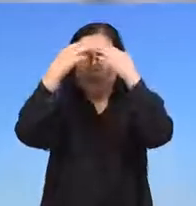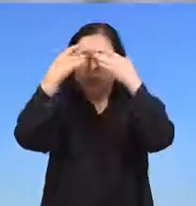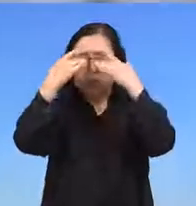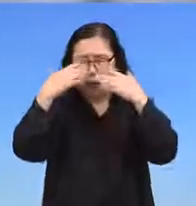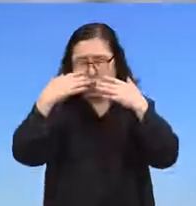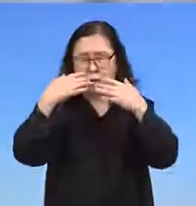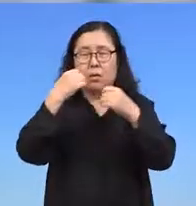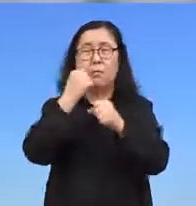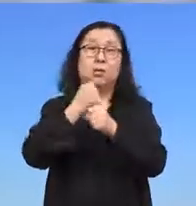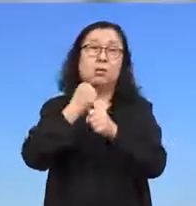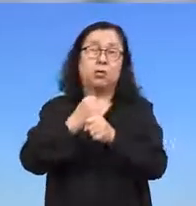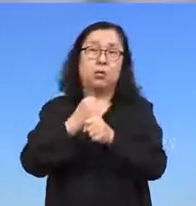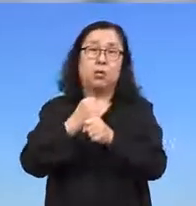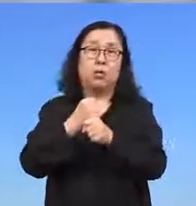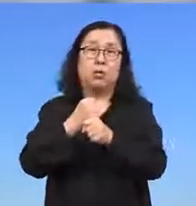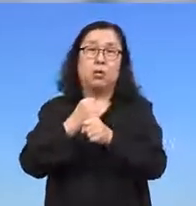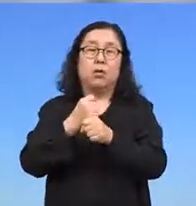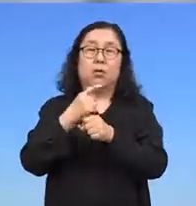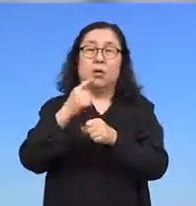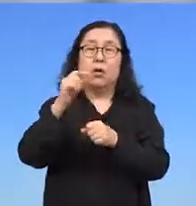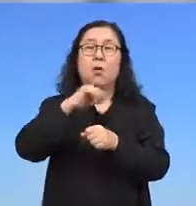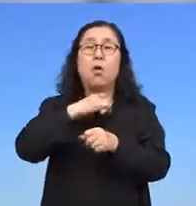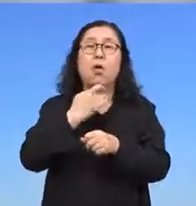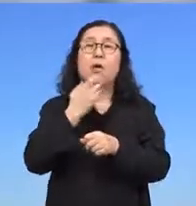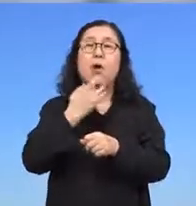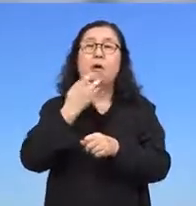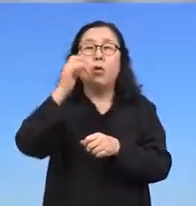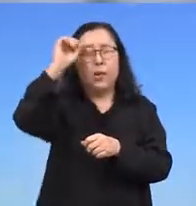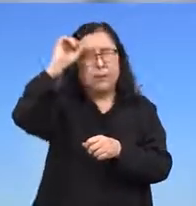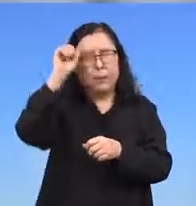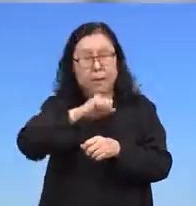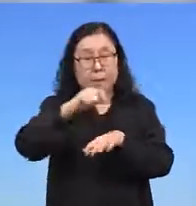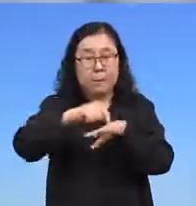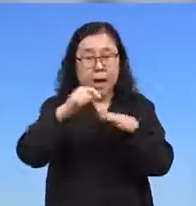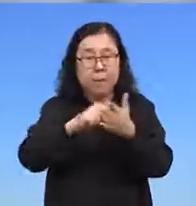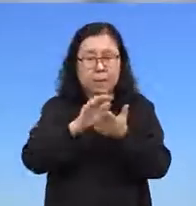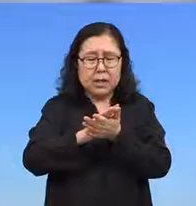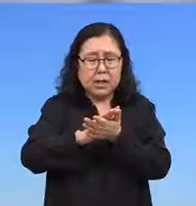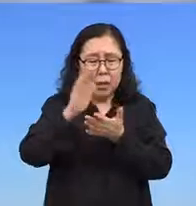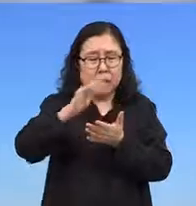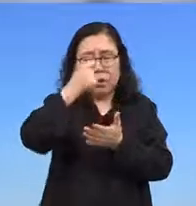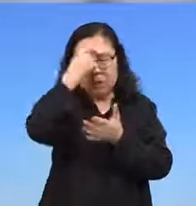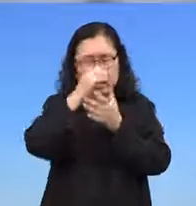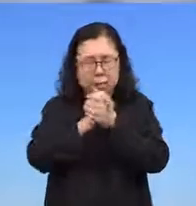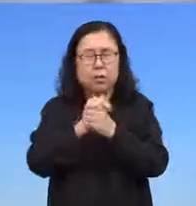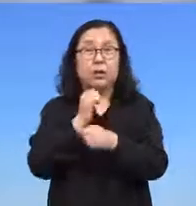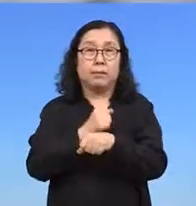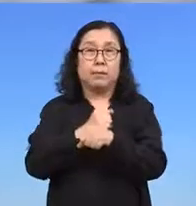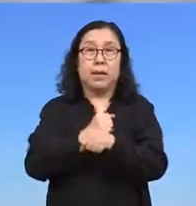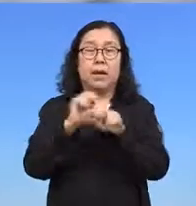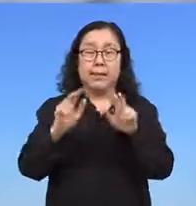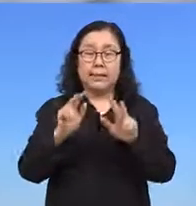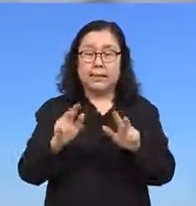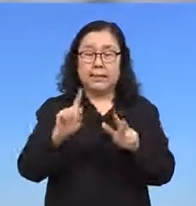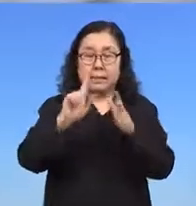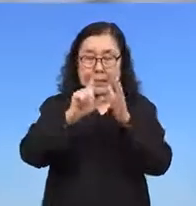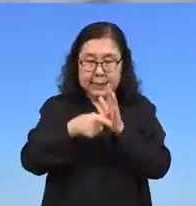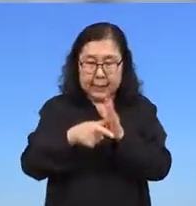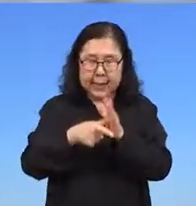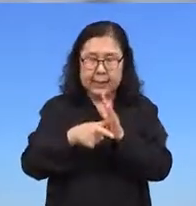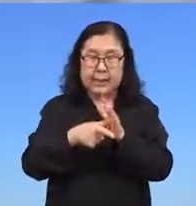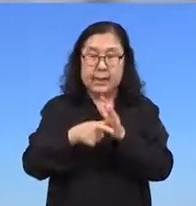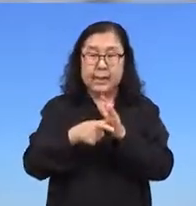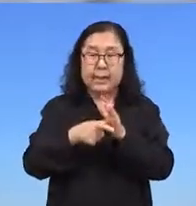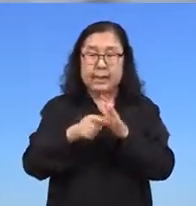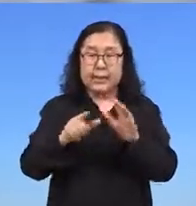저는 지난 화요일 새벽에 마음이 막 뜨거워지면서 기도했습니다. 하나님, 저에게 오늘 이 순간, 오늘 바로